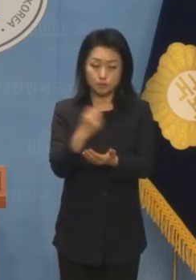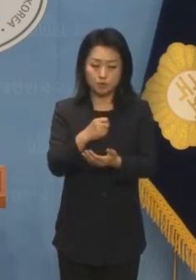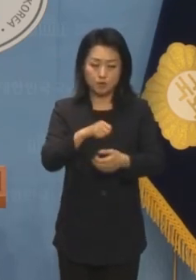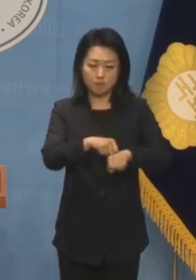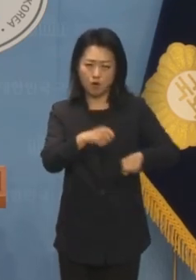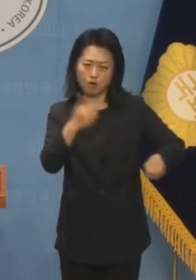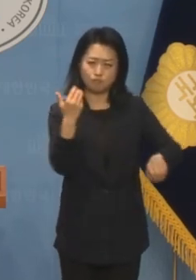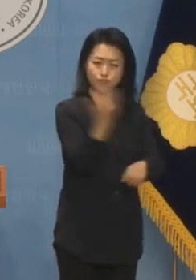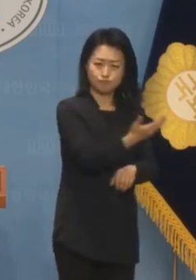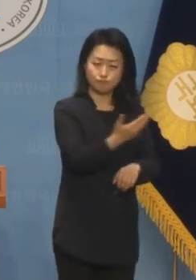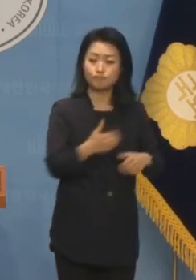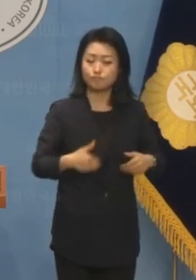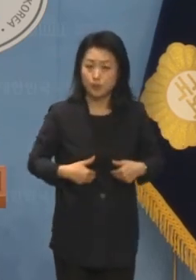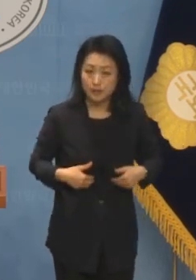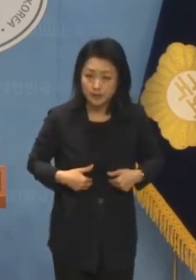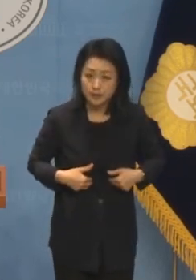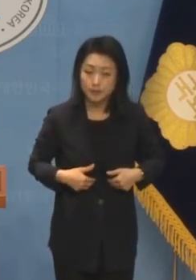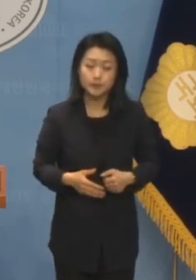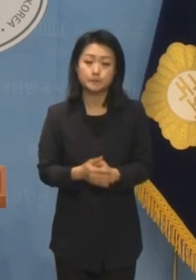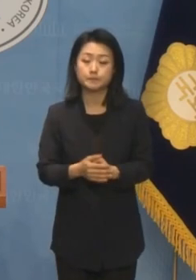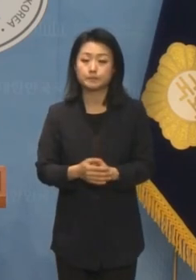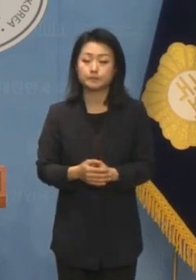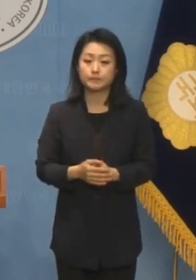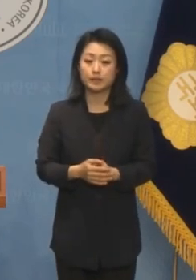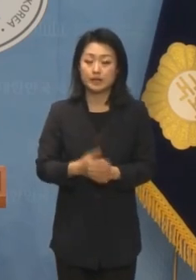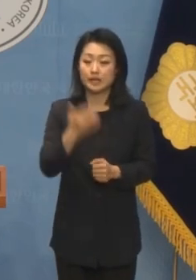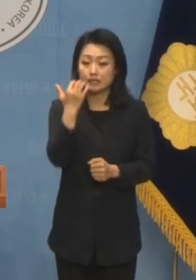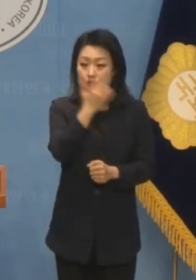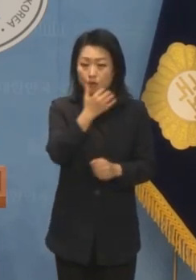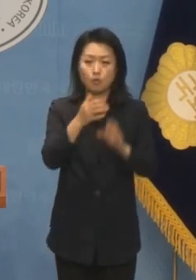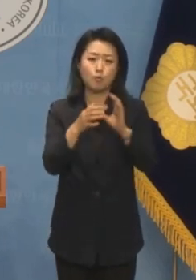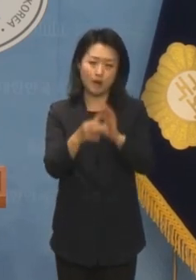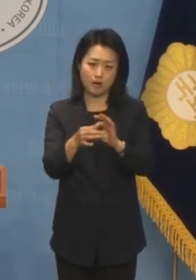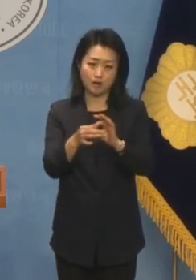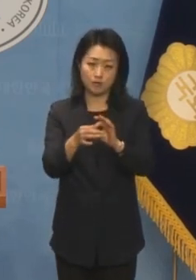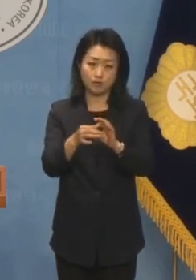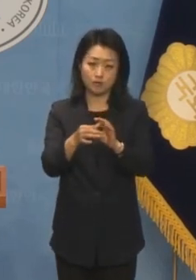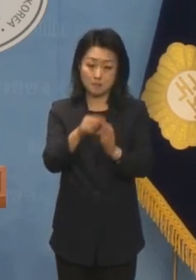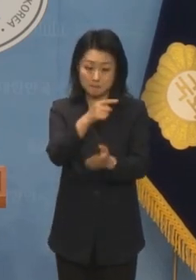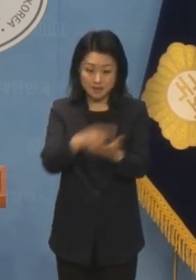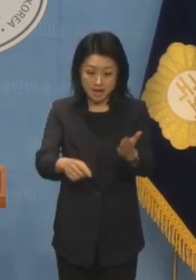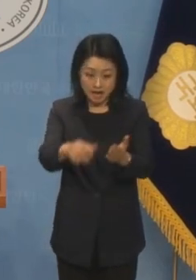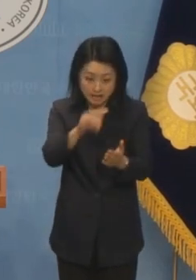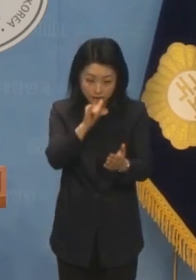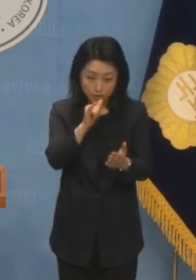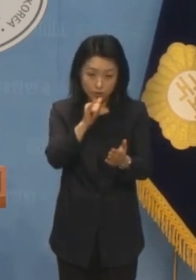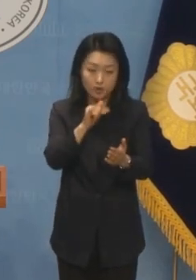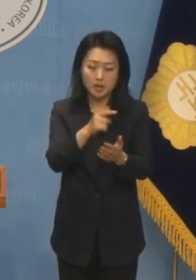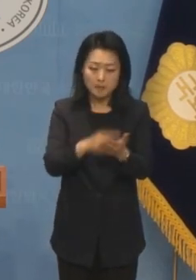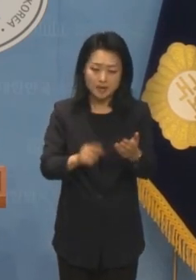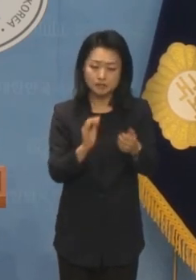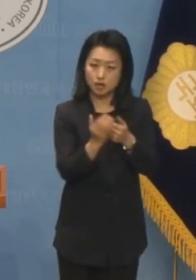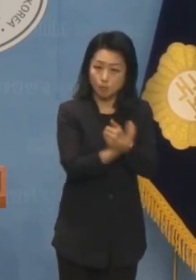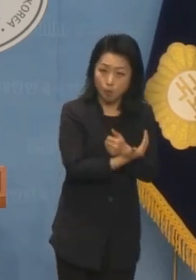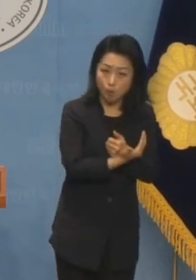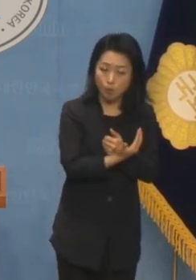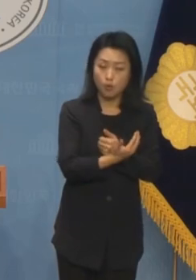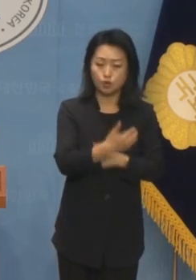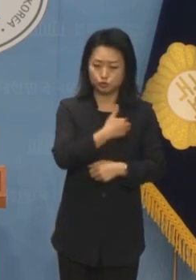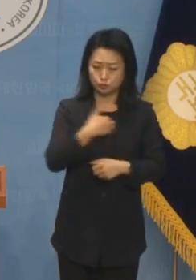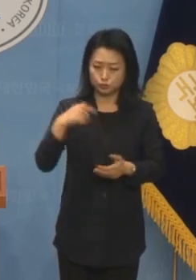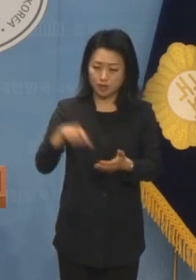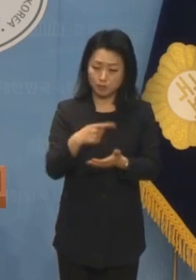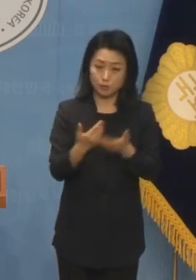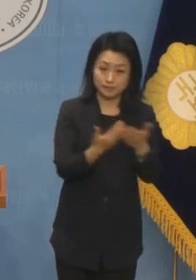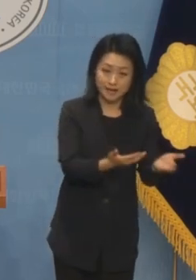합니다. 성별과 관계없이 모든 성범죄 피해자가 신속하고 충분한 보호와 지원을 받을 수 있도록